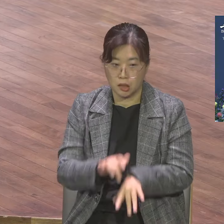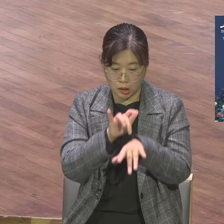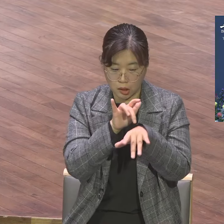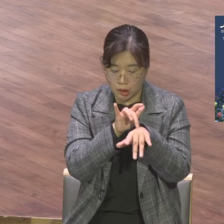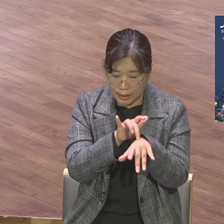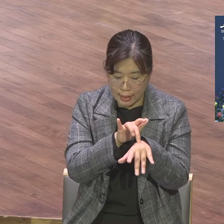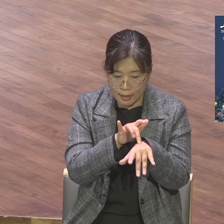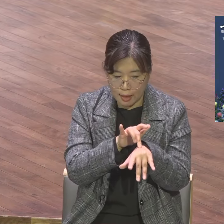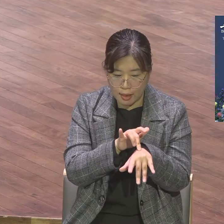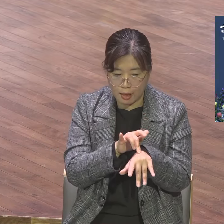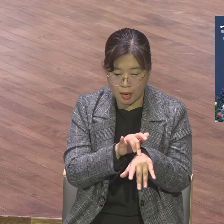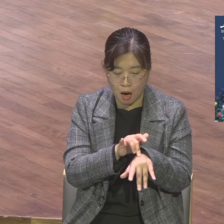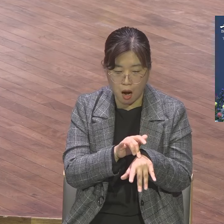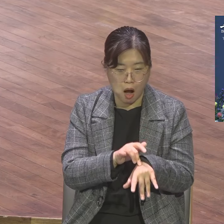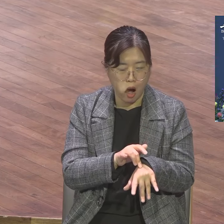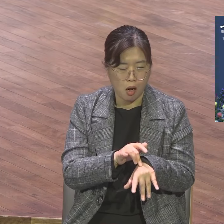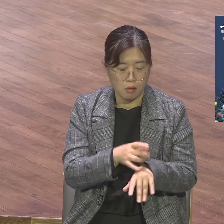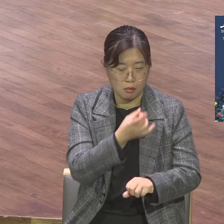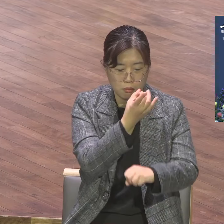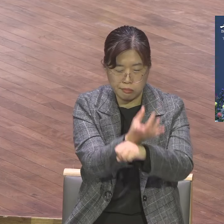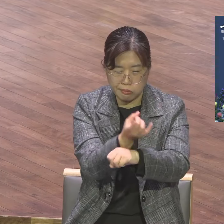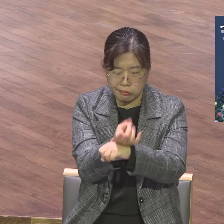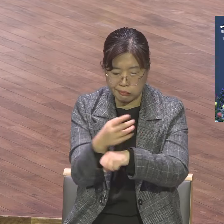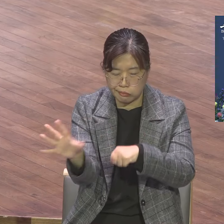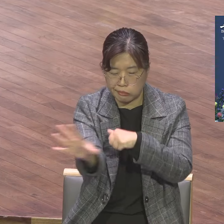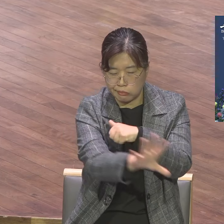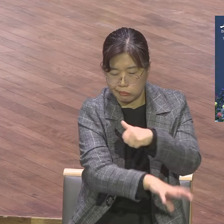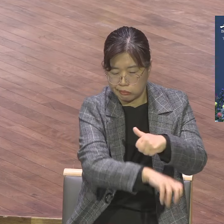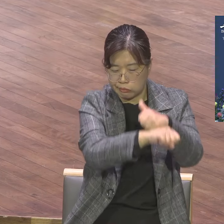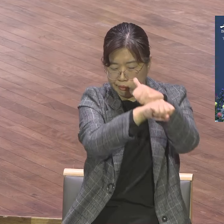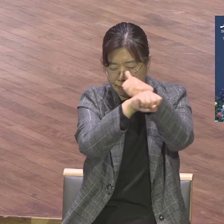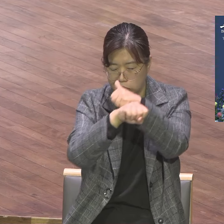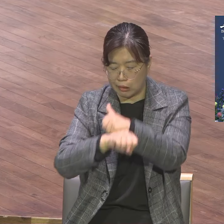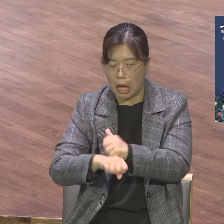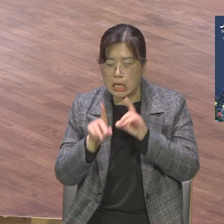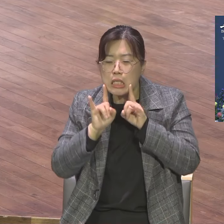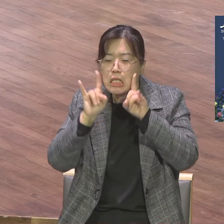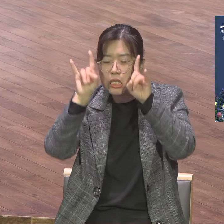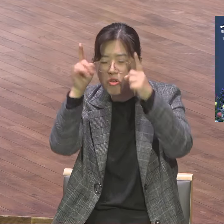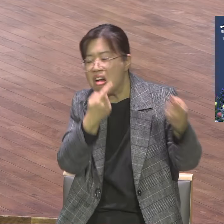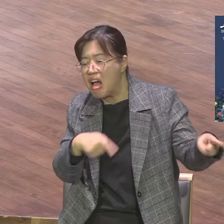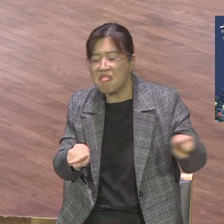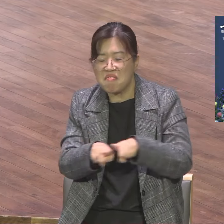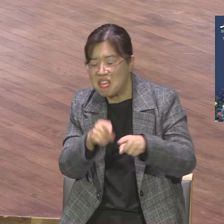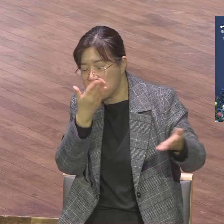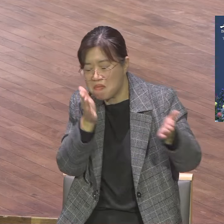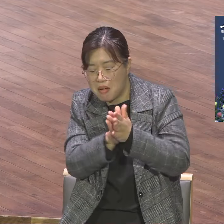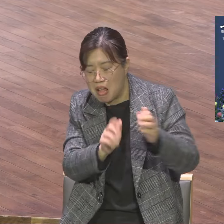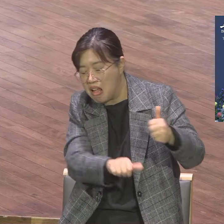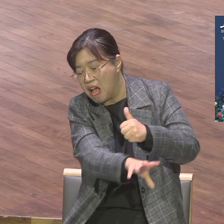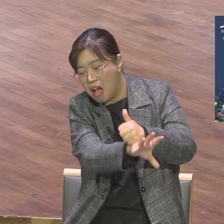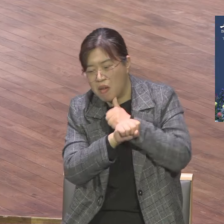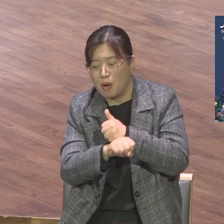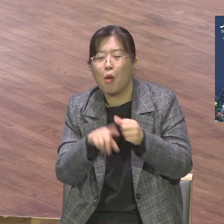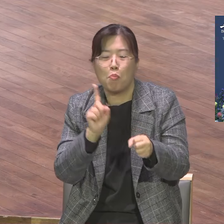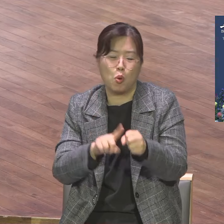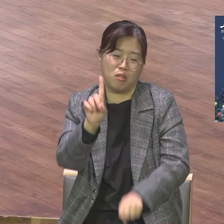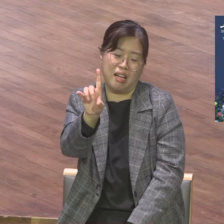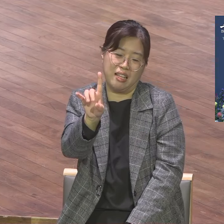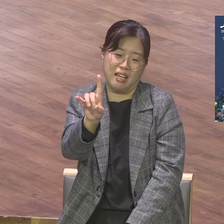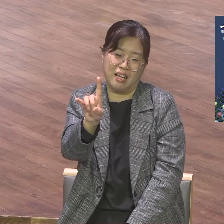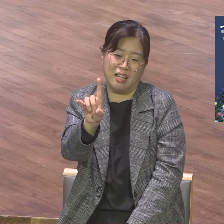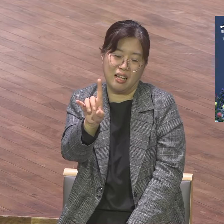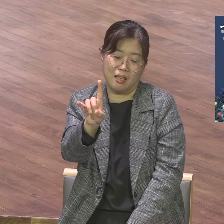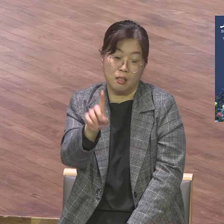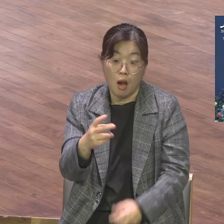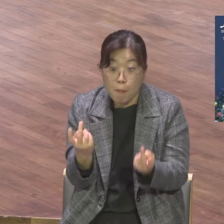사단이 할 수 있는 방법은 하나밖에 없습니다. 어떻게 하면 자기가 있는 서울로 데려갈 수 있느냐.